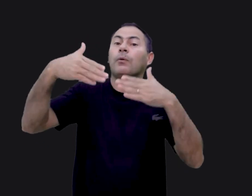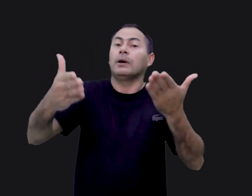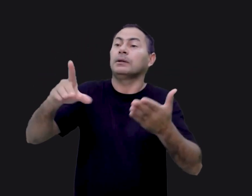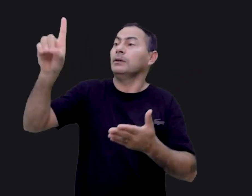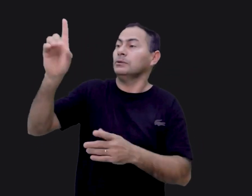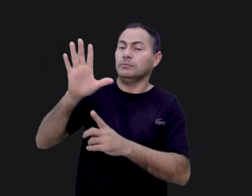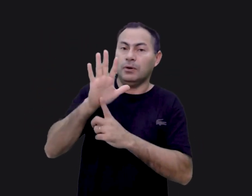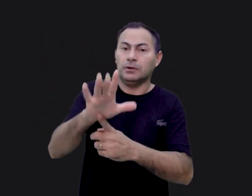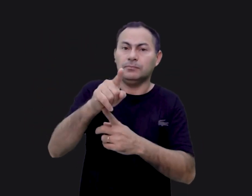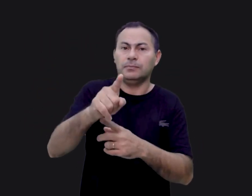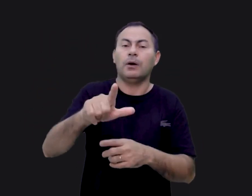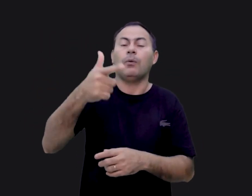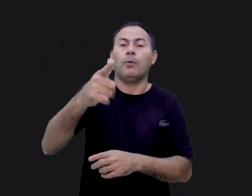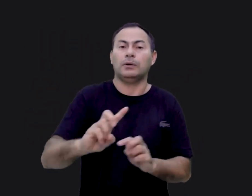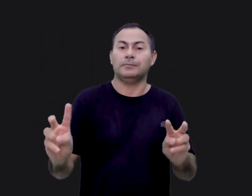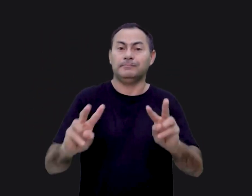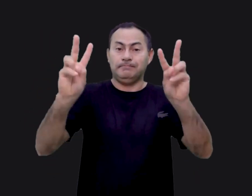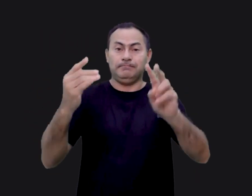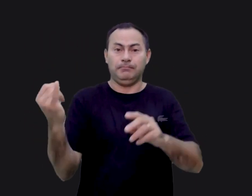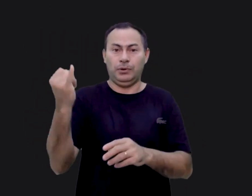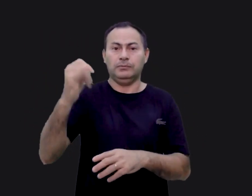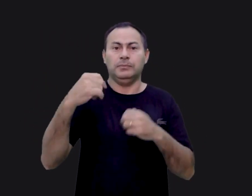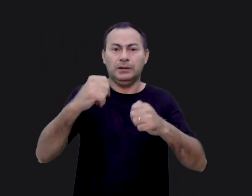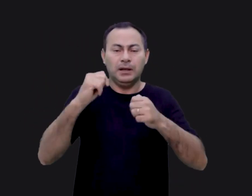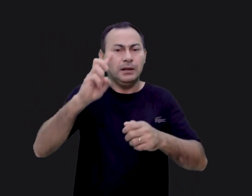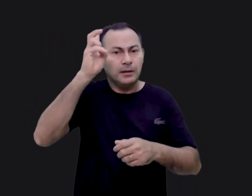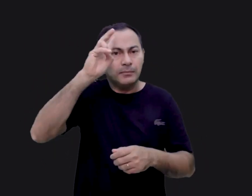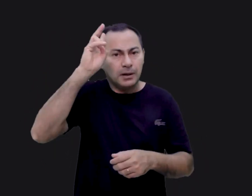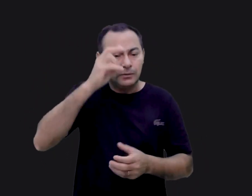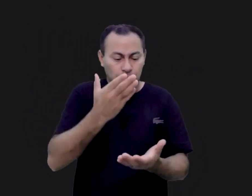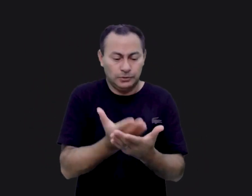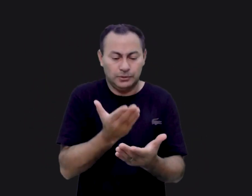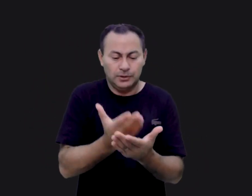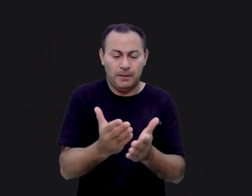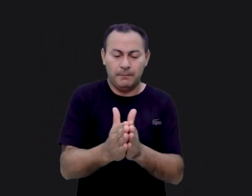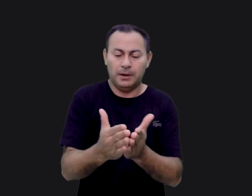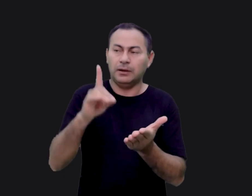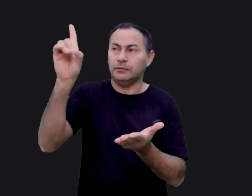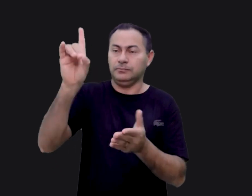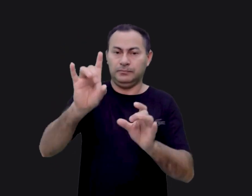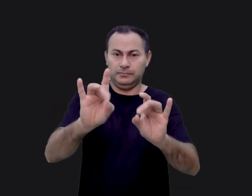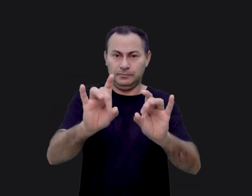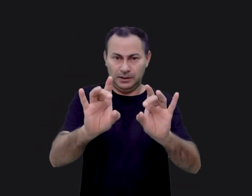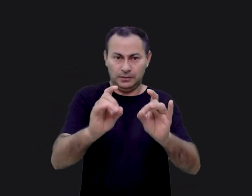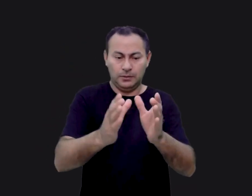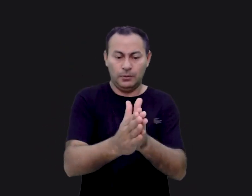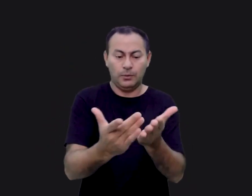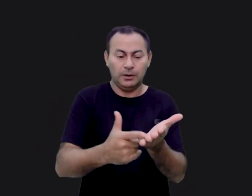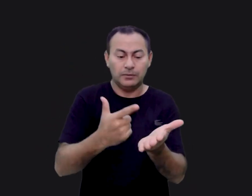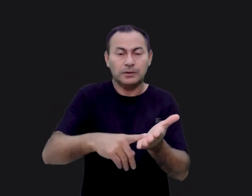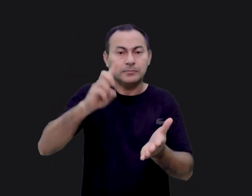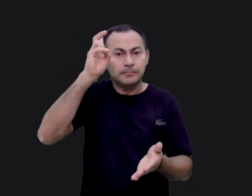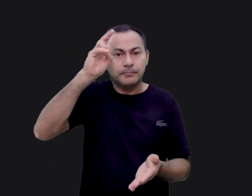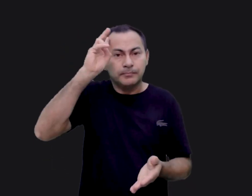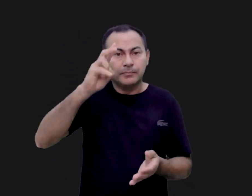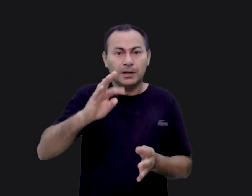Deus mostrá-la a você. Outro princípio importante que deve ser lembrado quando estudamos a Bíblia, especialmente os livros históricos, é